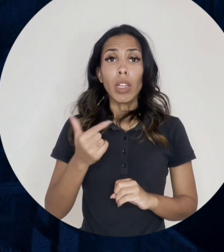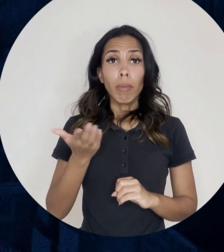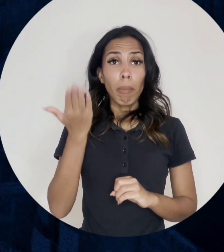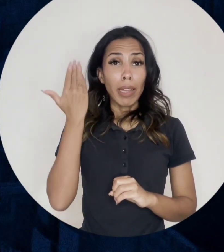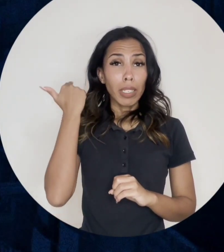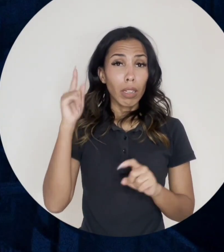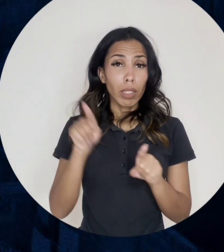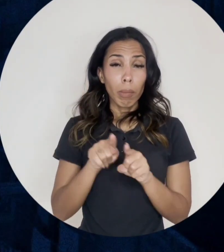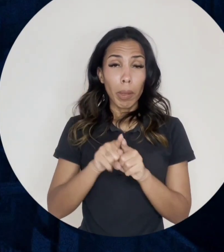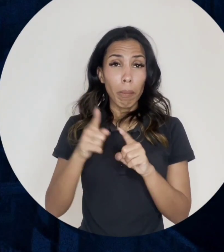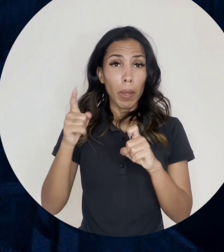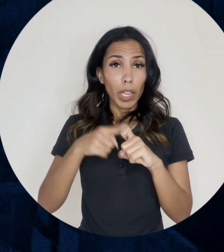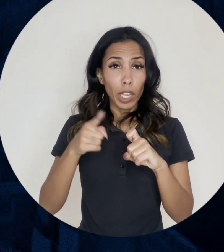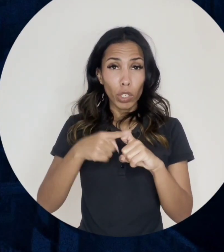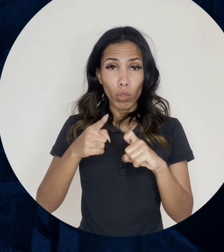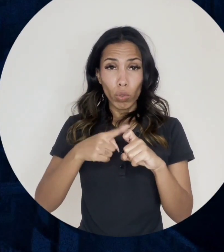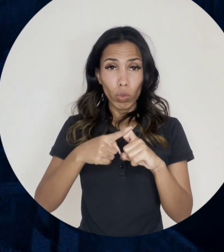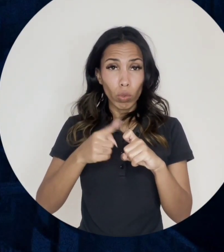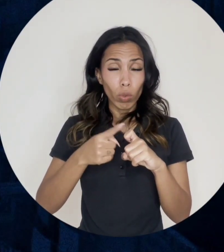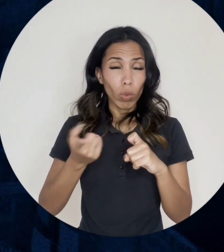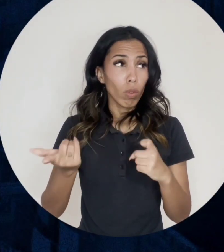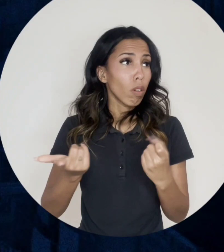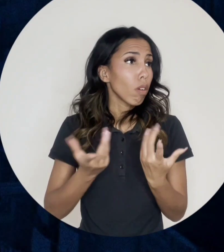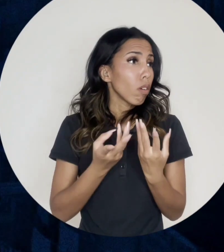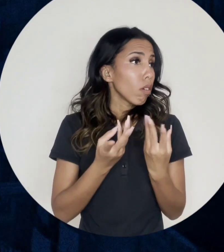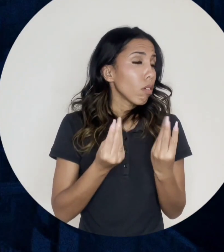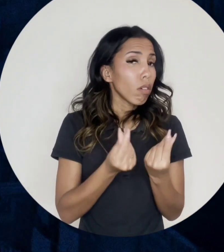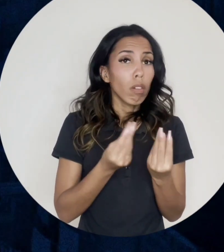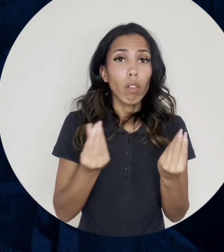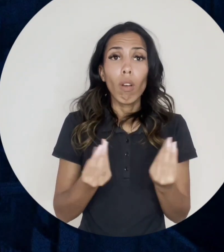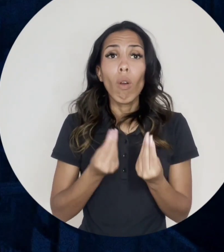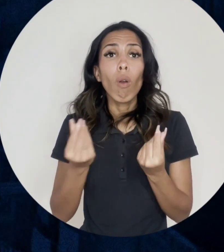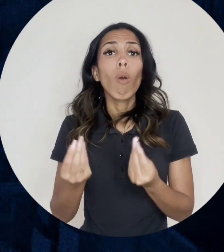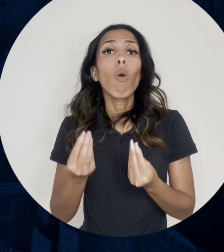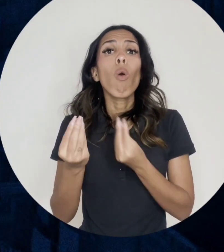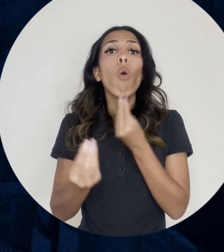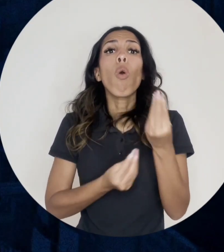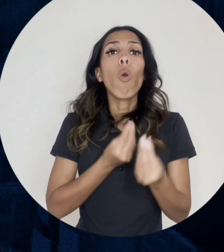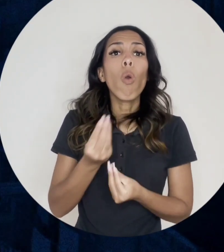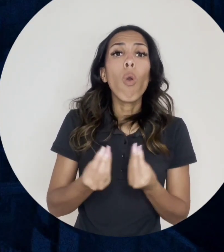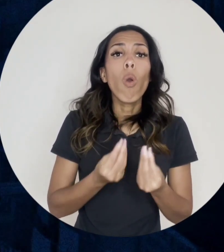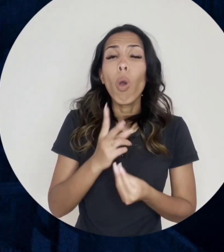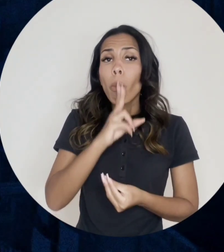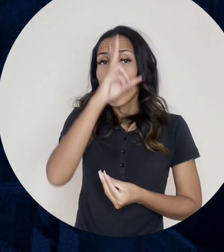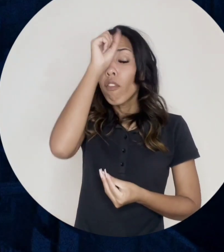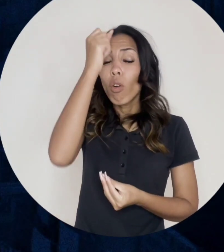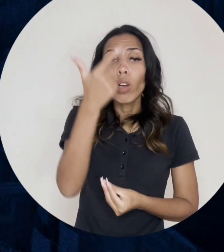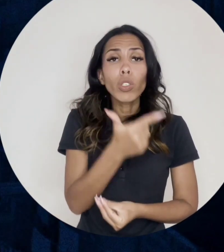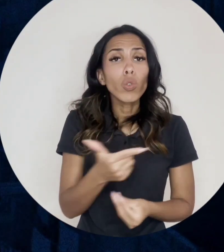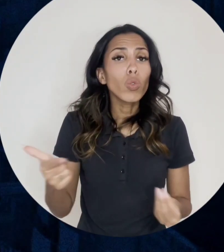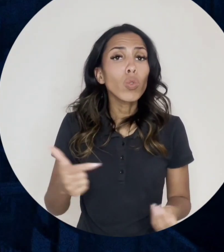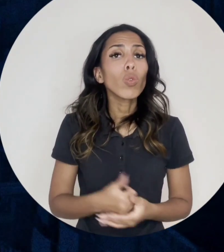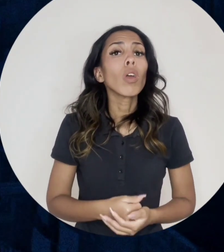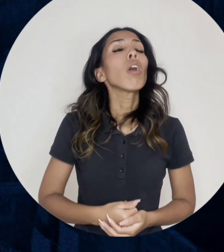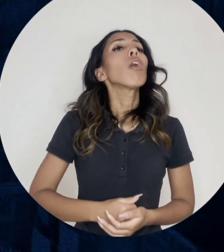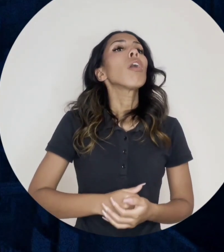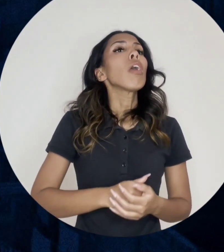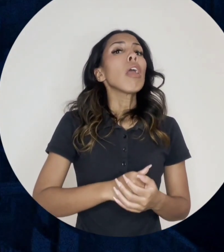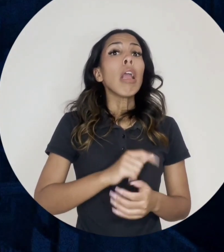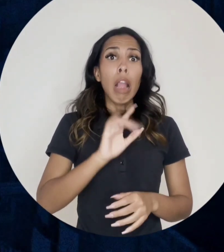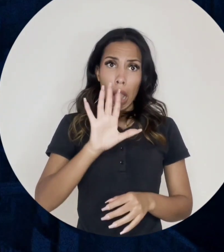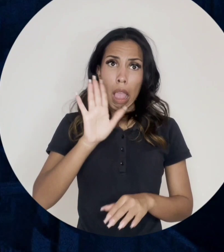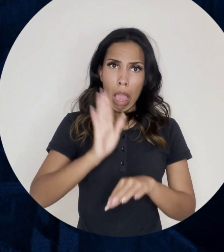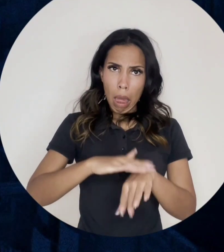RA, não tem ninguém. E como é que ela vai... Não tem força. Então ele paiava o meu